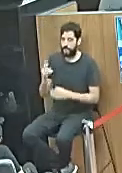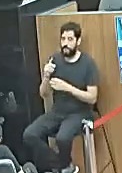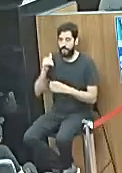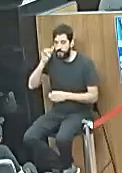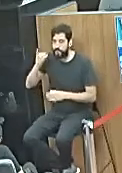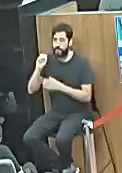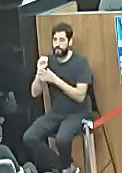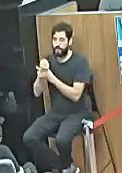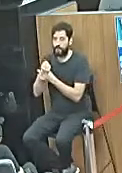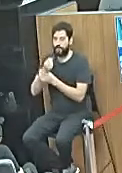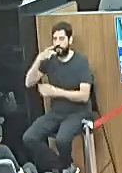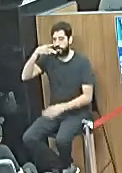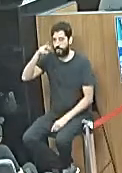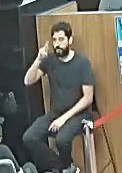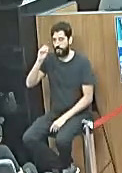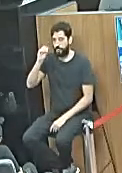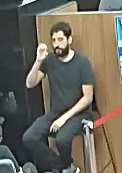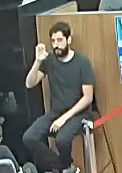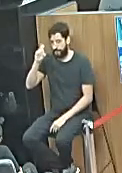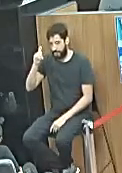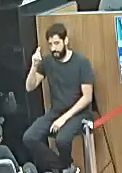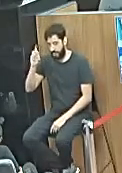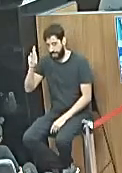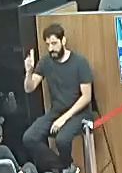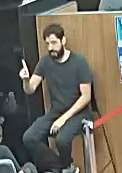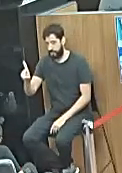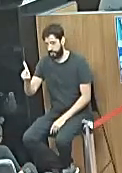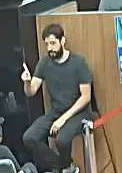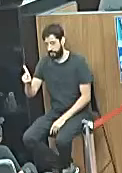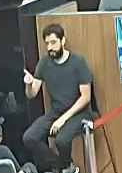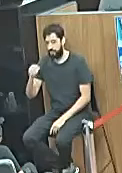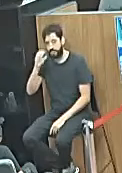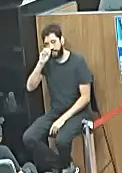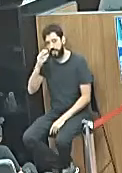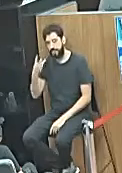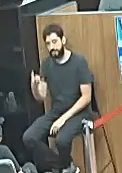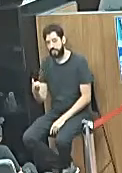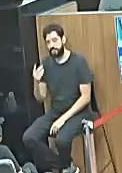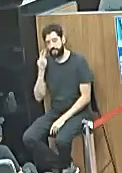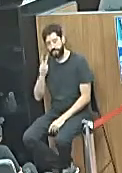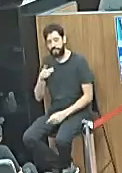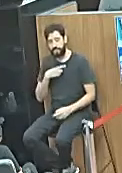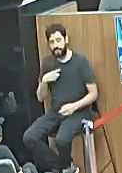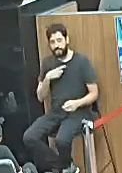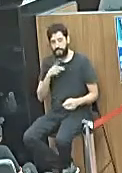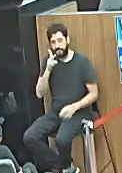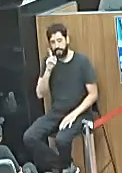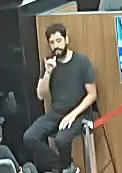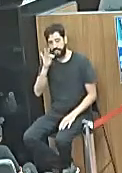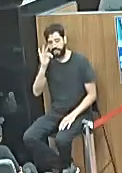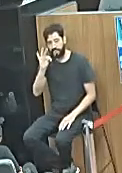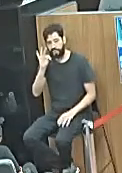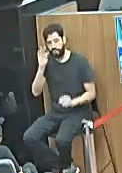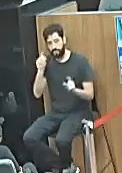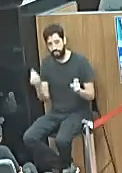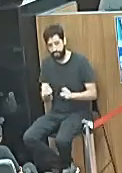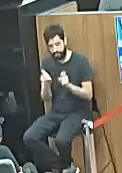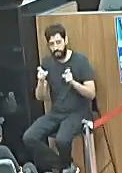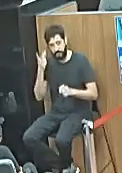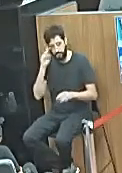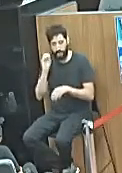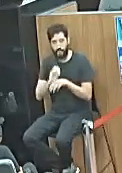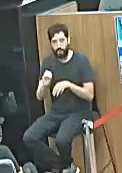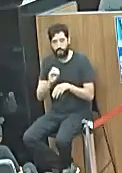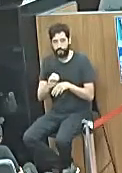escolar do proerd do programa 0 34 visando à aquisição de kit multimídia para as oficinas ministradas